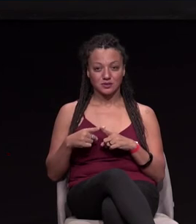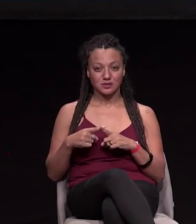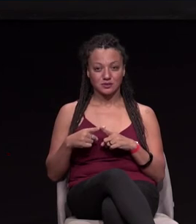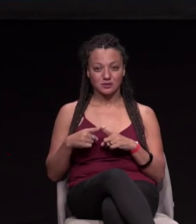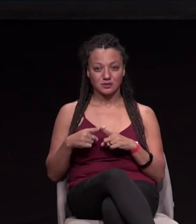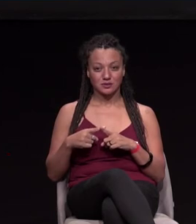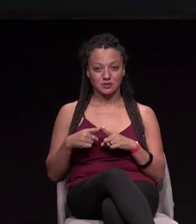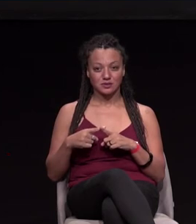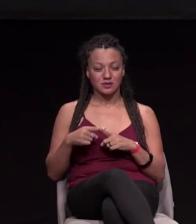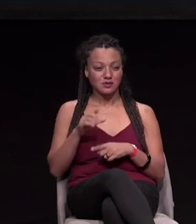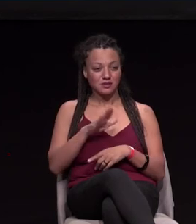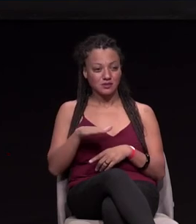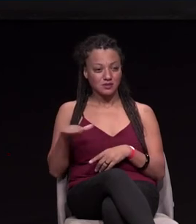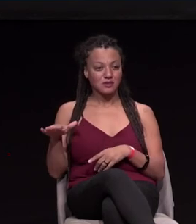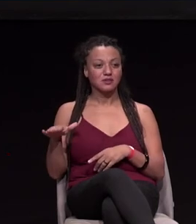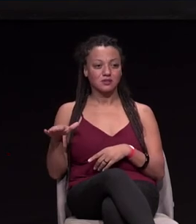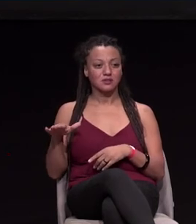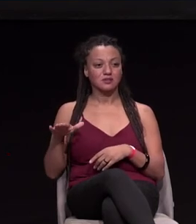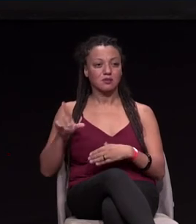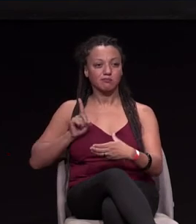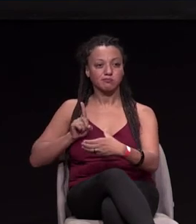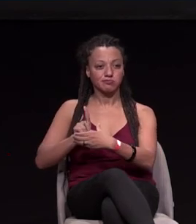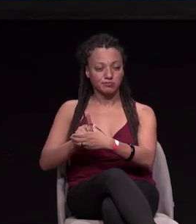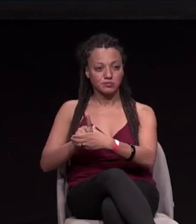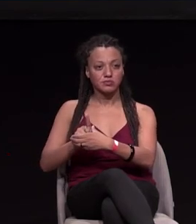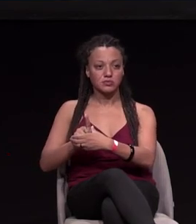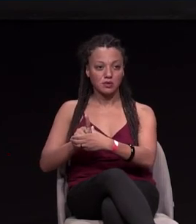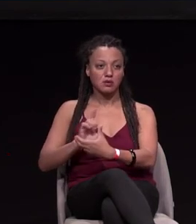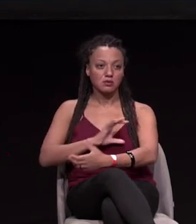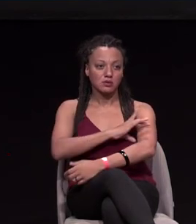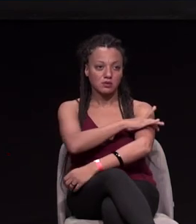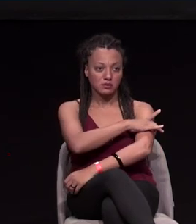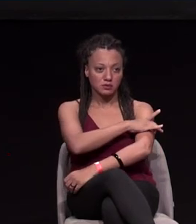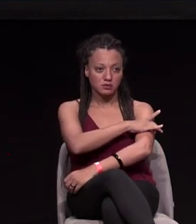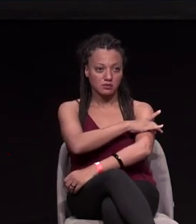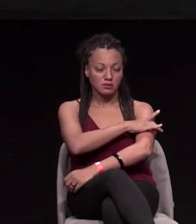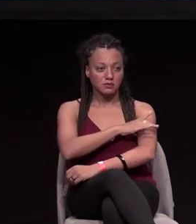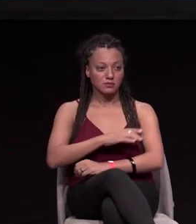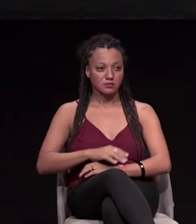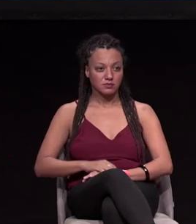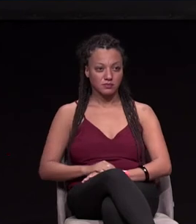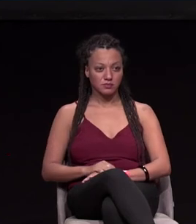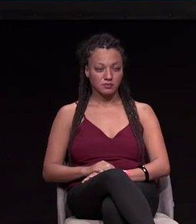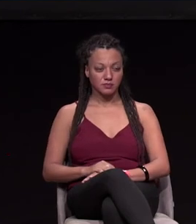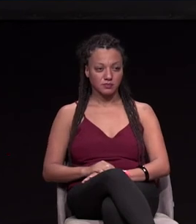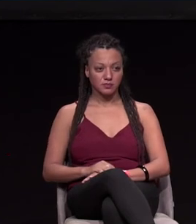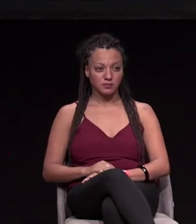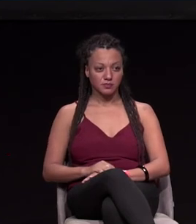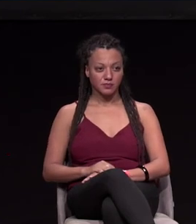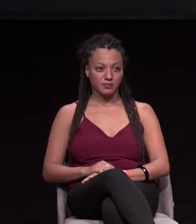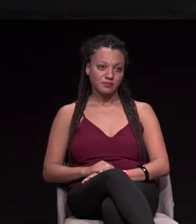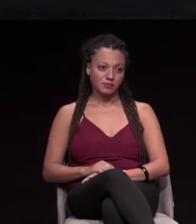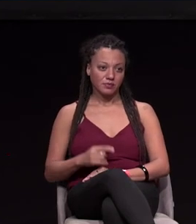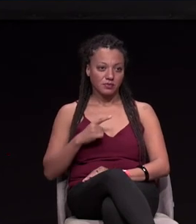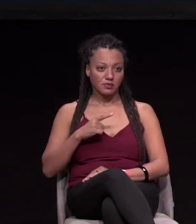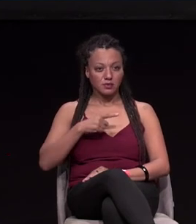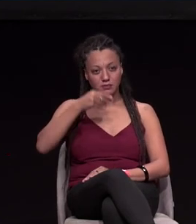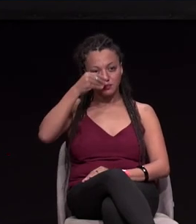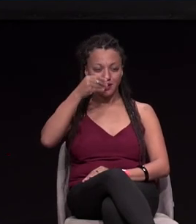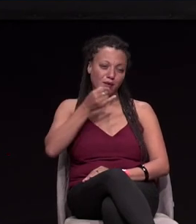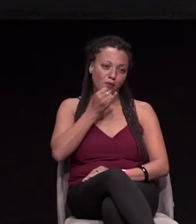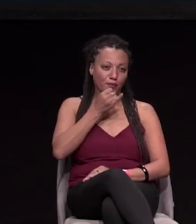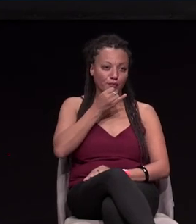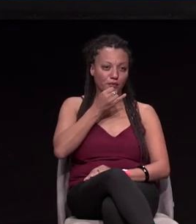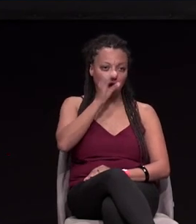expressão as crianças são iniciadas no candomblé né e como são batizados na igreja